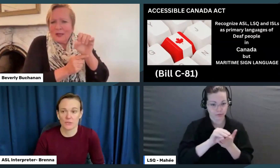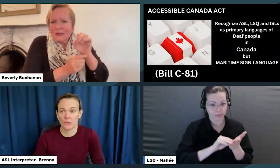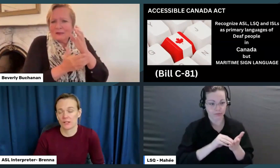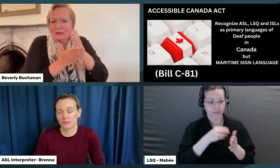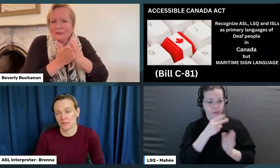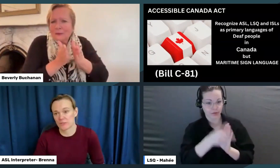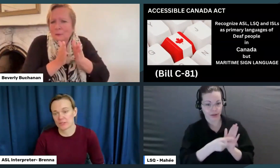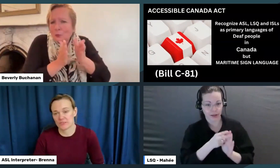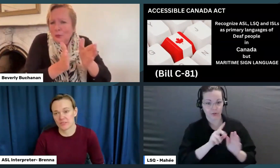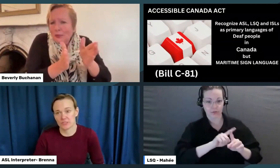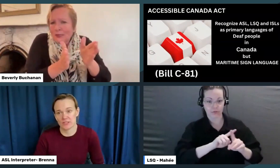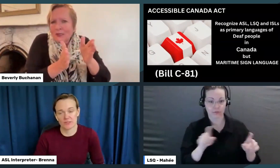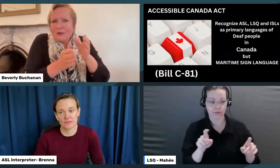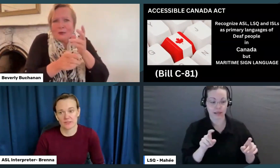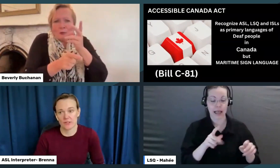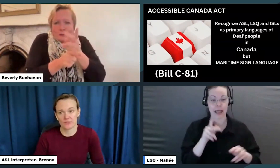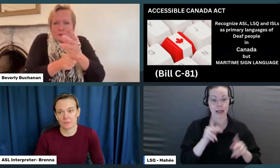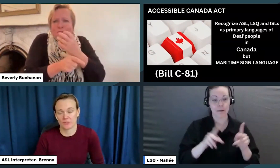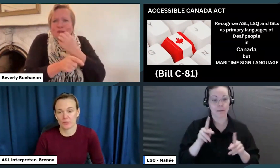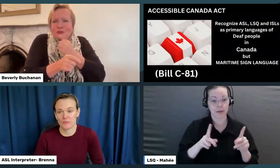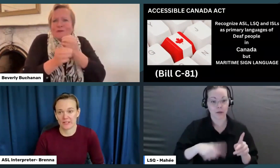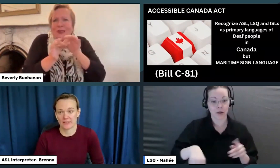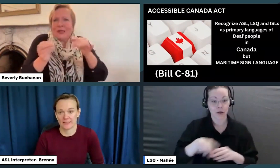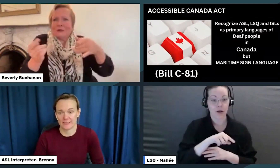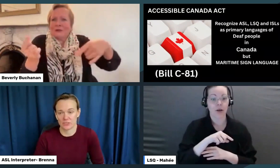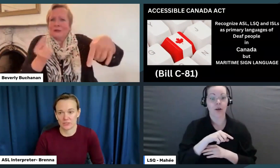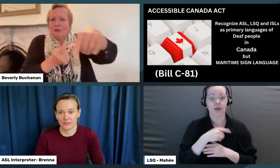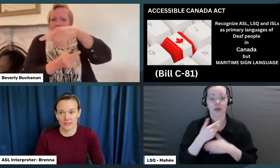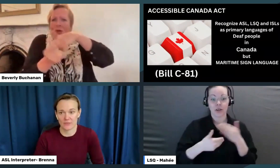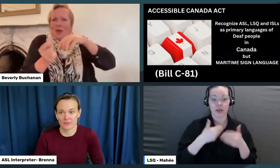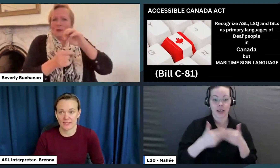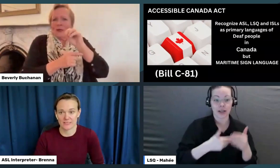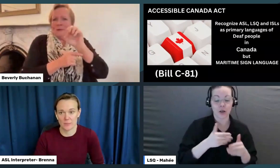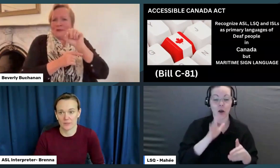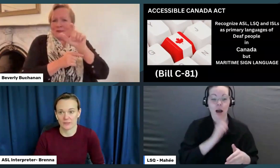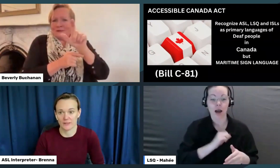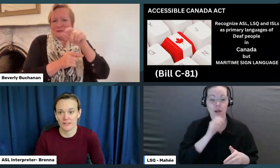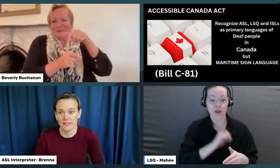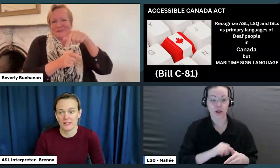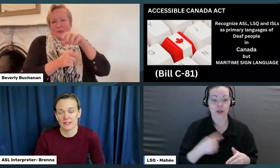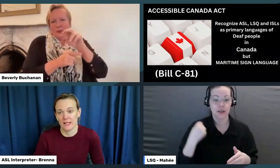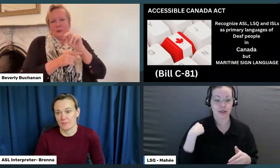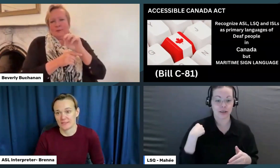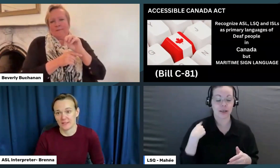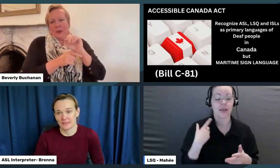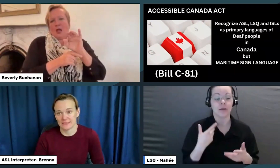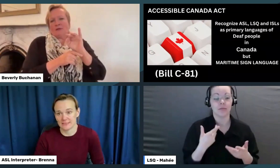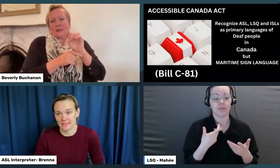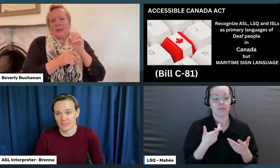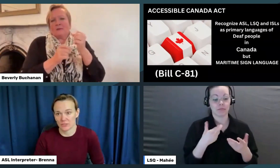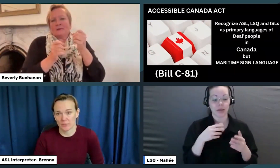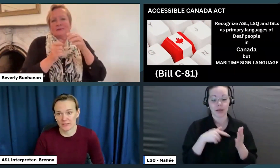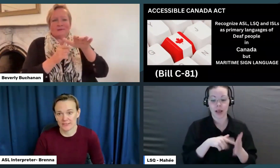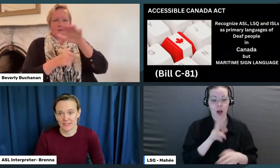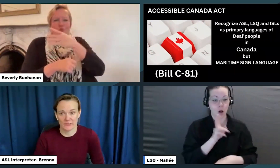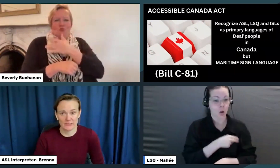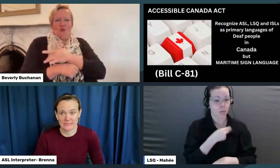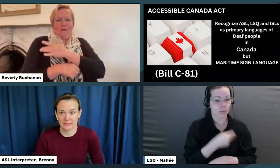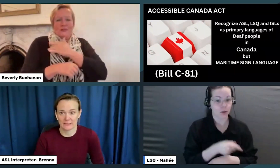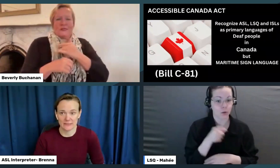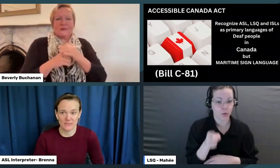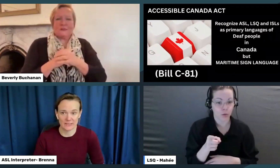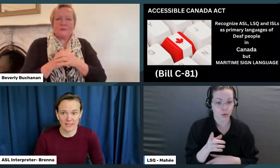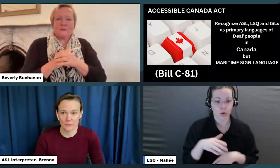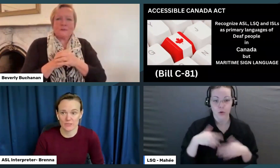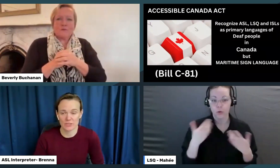donc, en sus de la préservation, il est question de faire des efforts justement parce que MSN non seulement est en voie